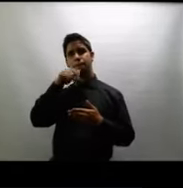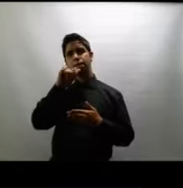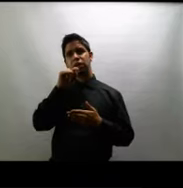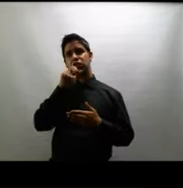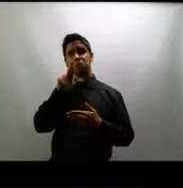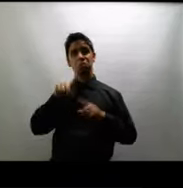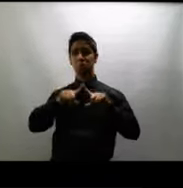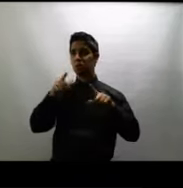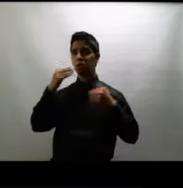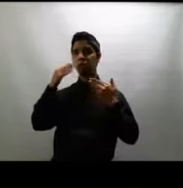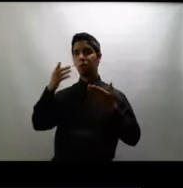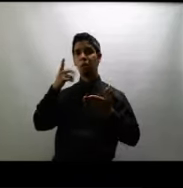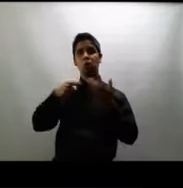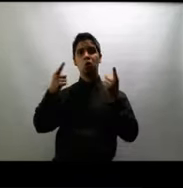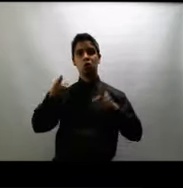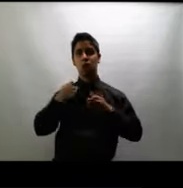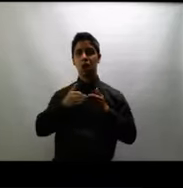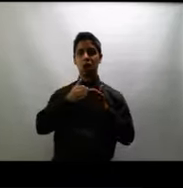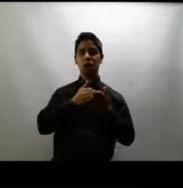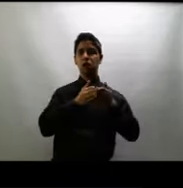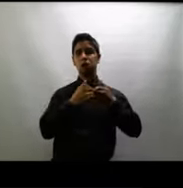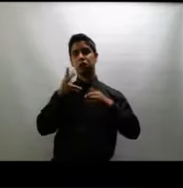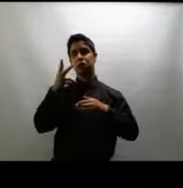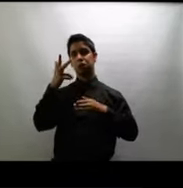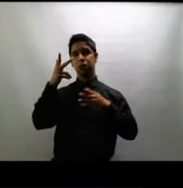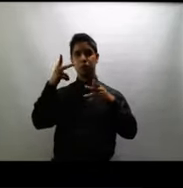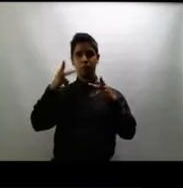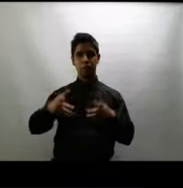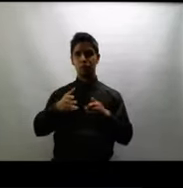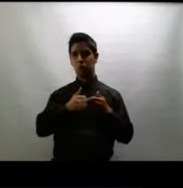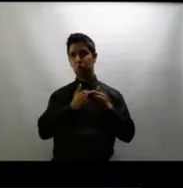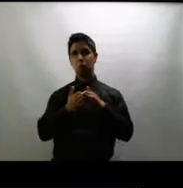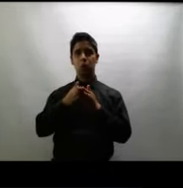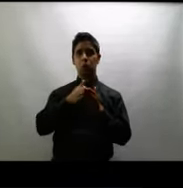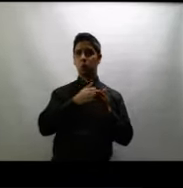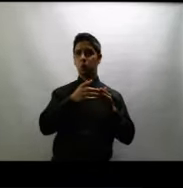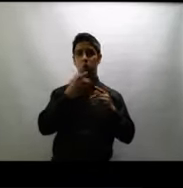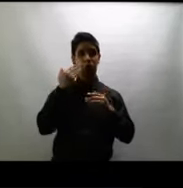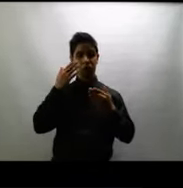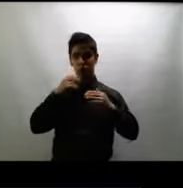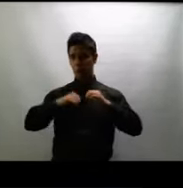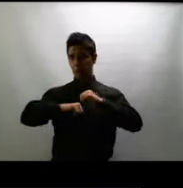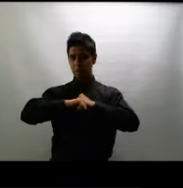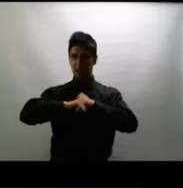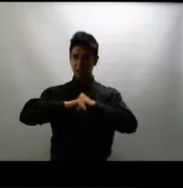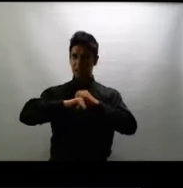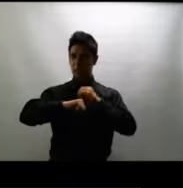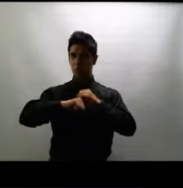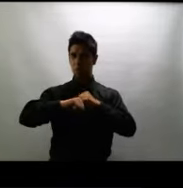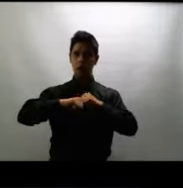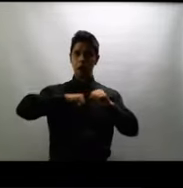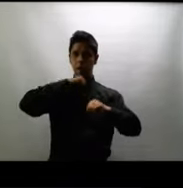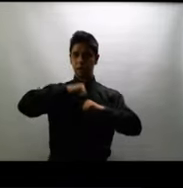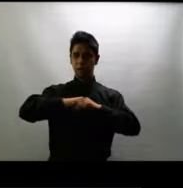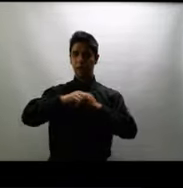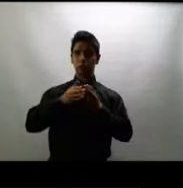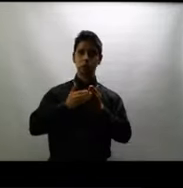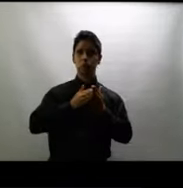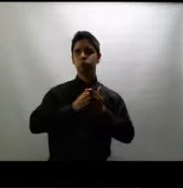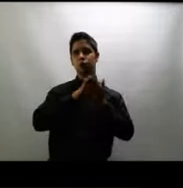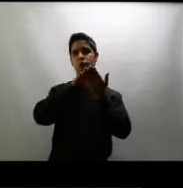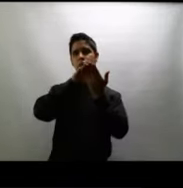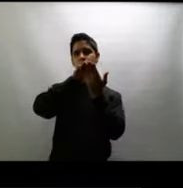en una lancha estaban 3 personas, chocaron contra un farallón de piedra, ¡fua! Se